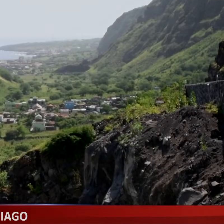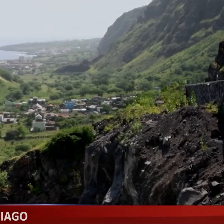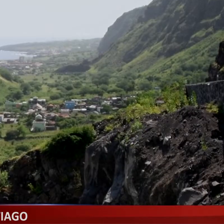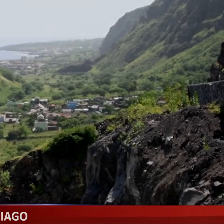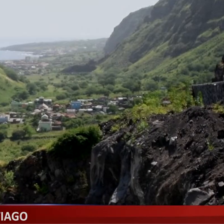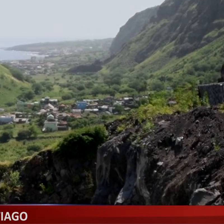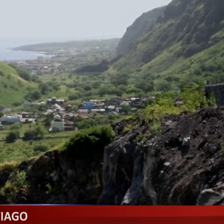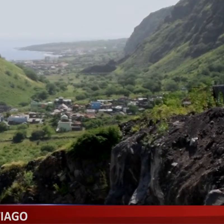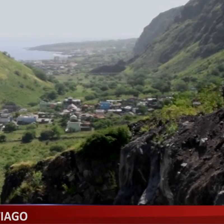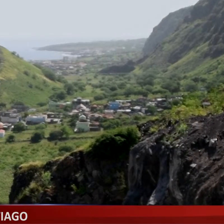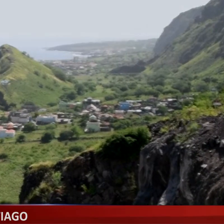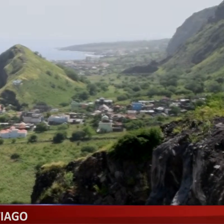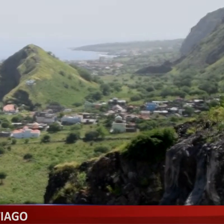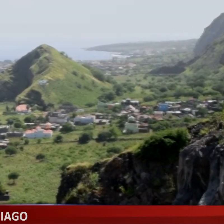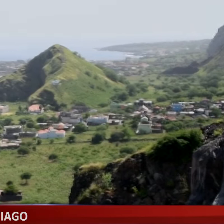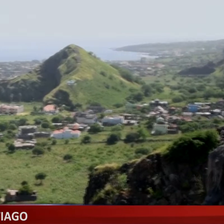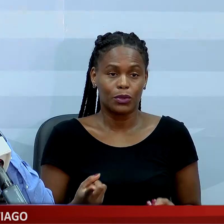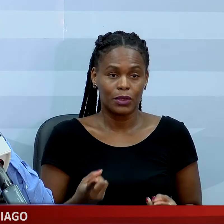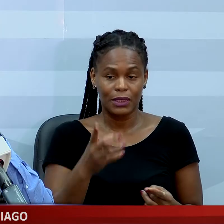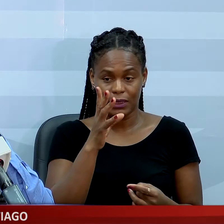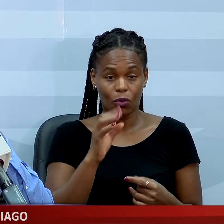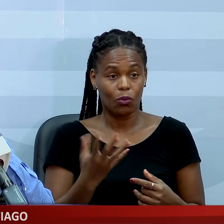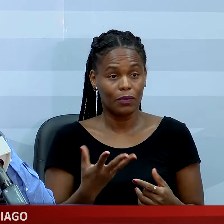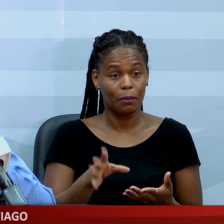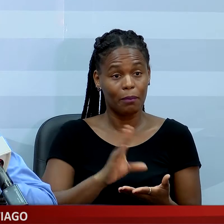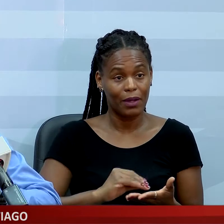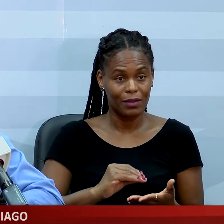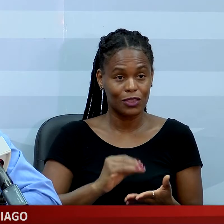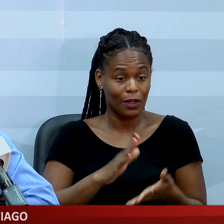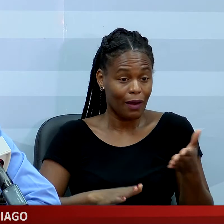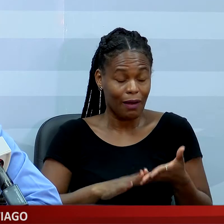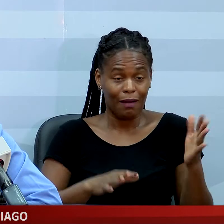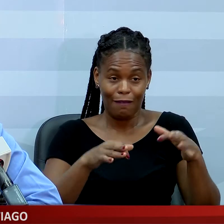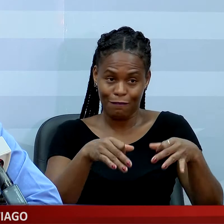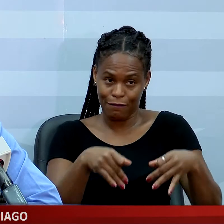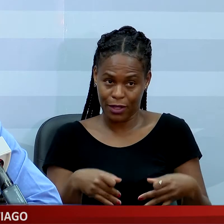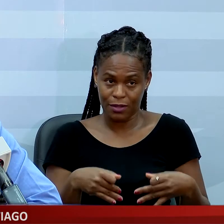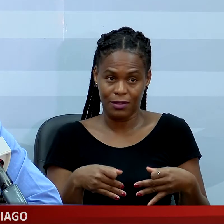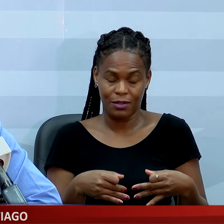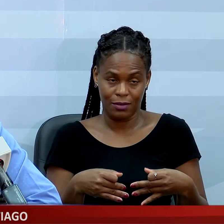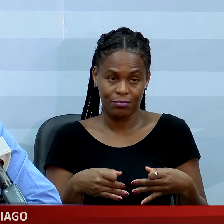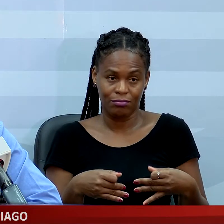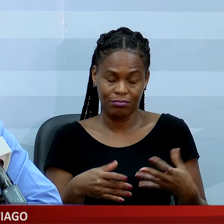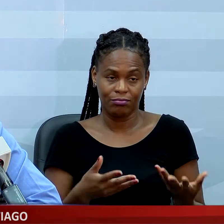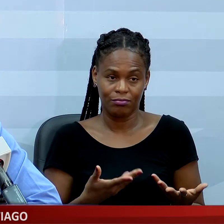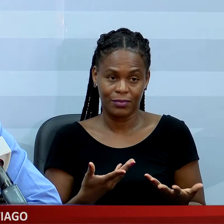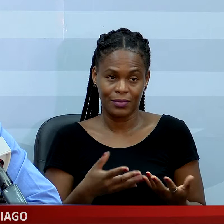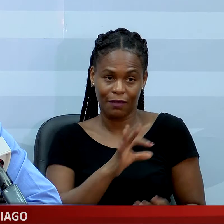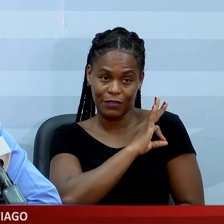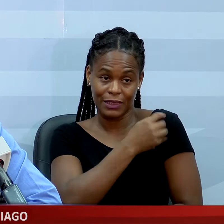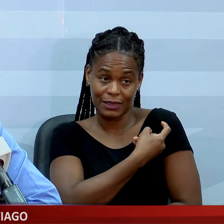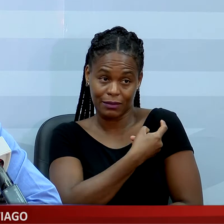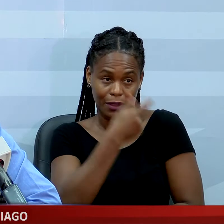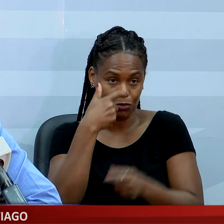apela mais adesão das pessoas ao processo. Quanto mais depressa nós terminarmos a vacinar